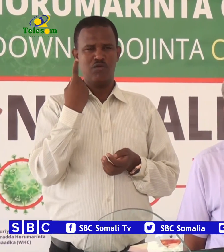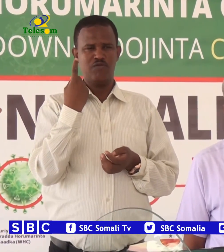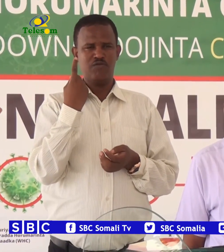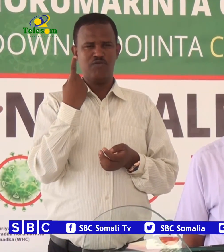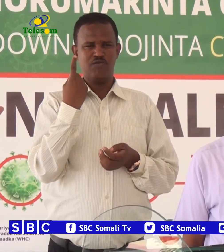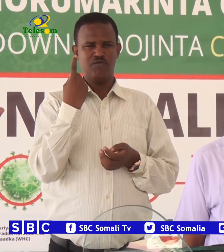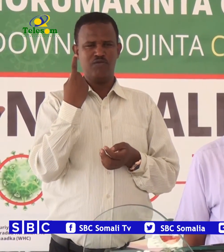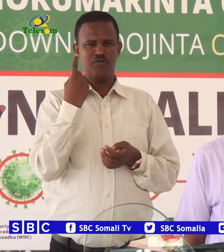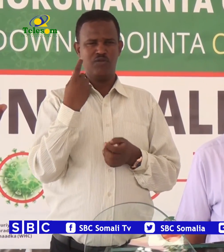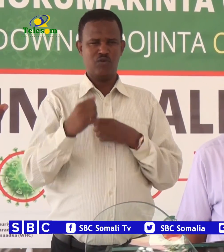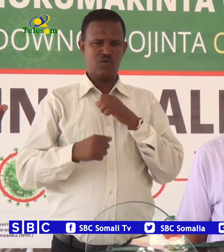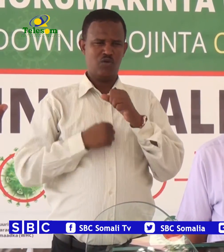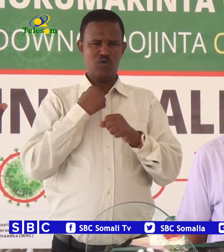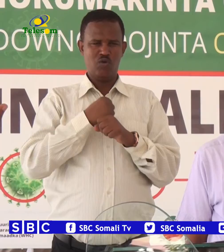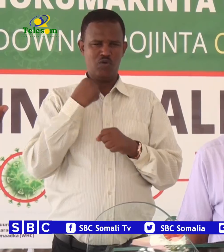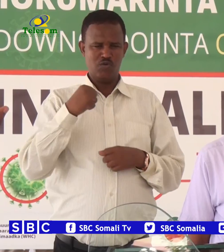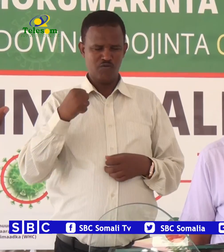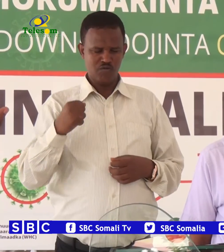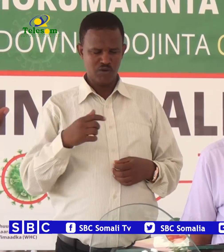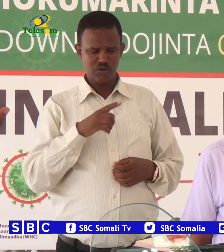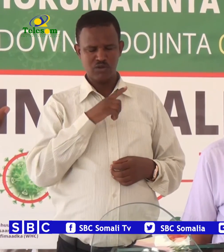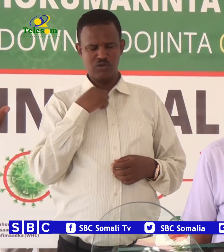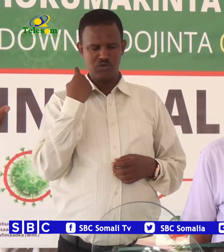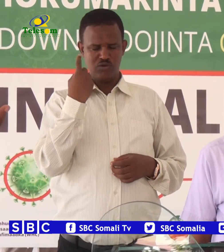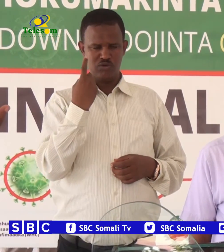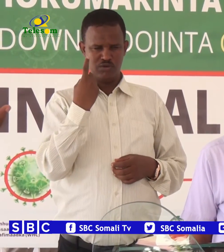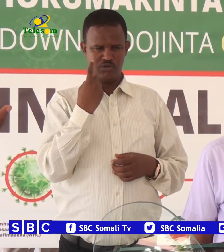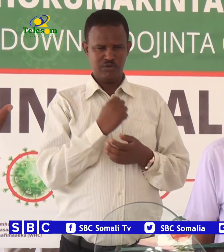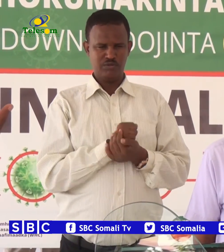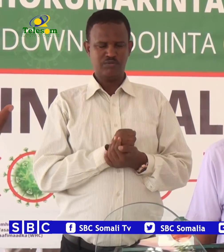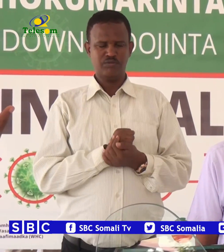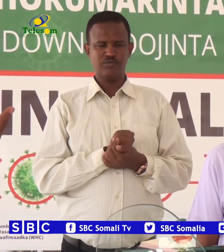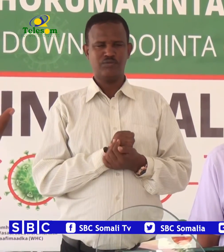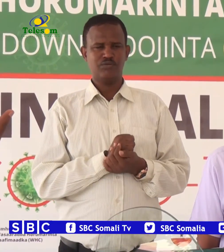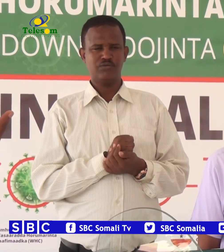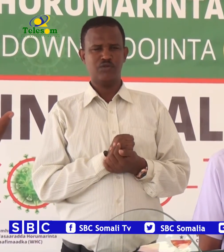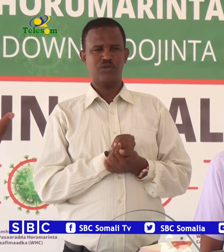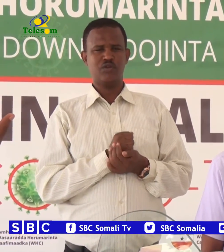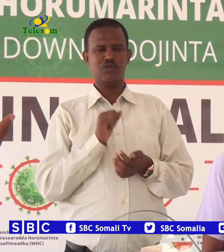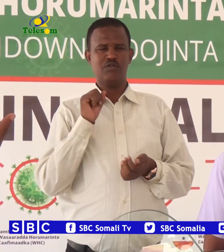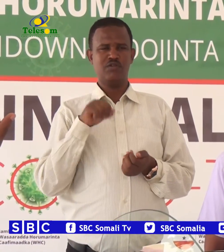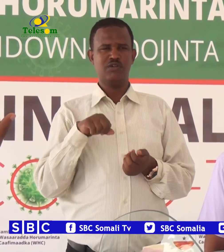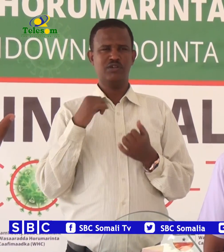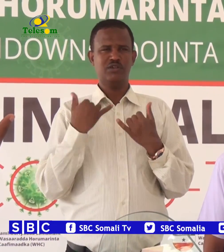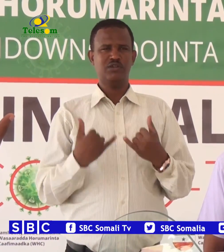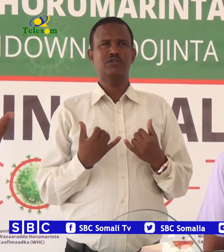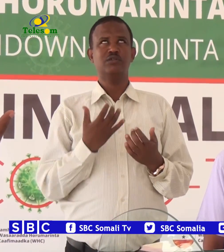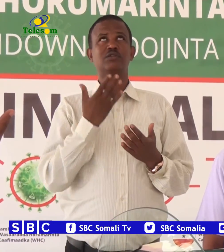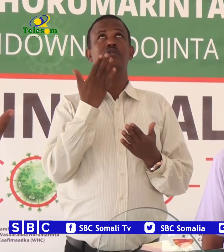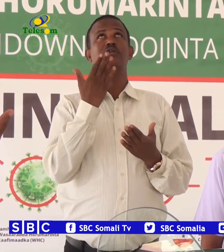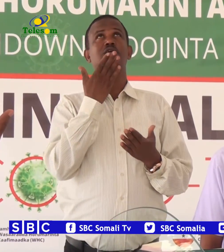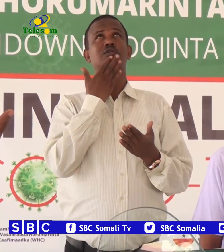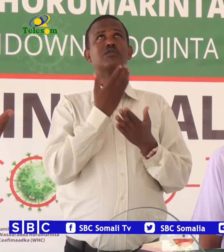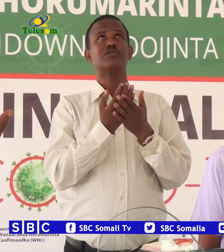oo qof weyna dadisu aad ay weyn tahay qofkaas ayaa jira ilaahay naxariistii janaah